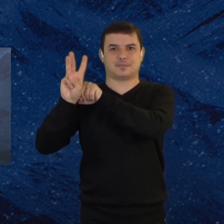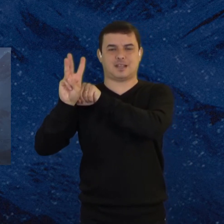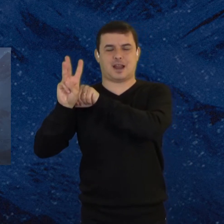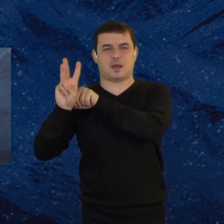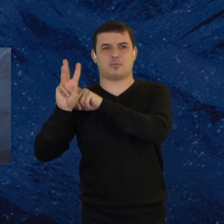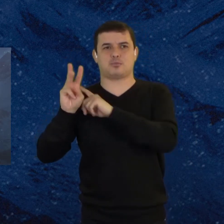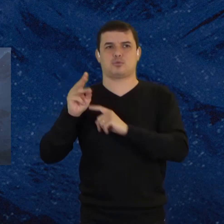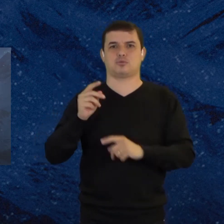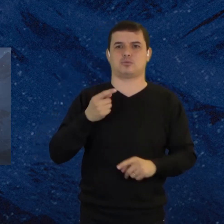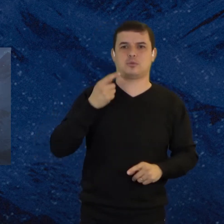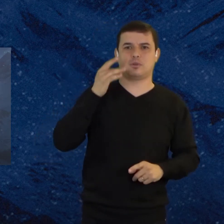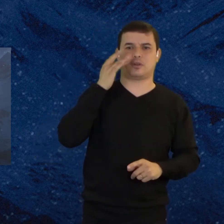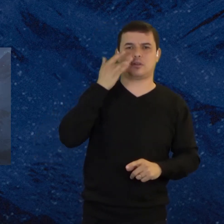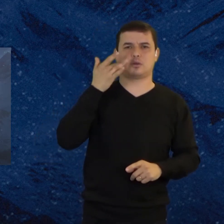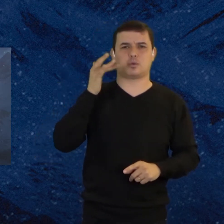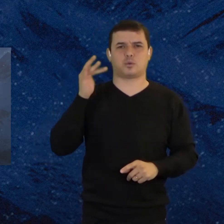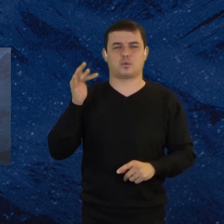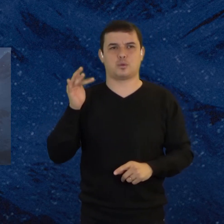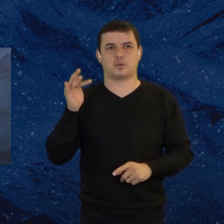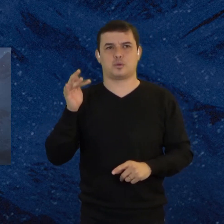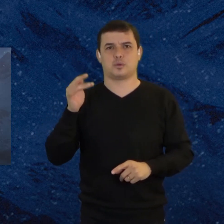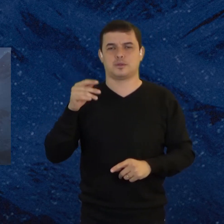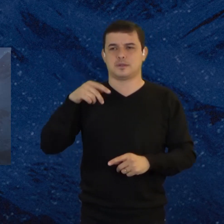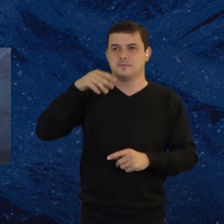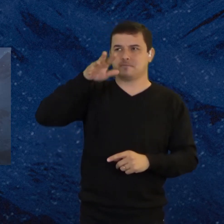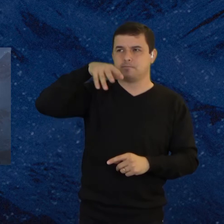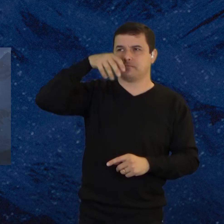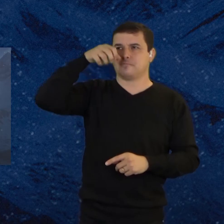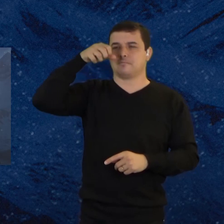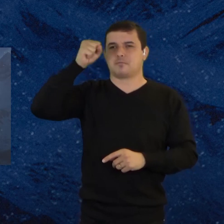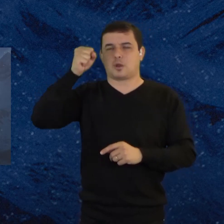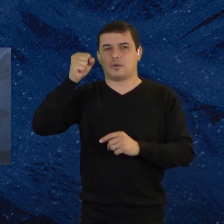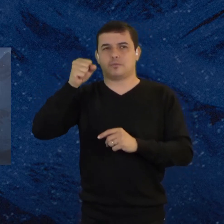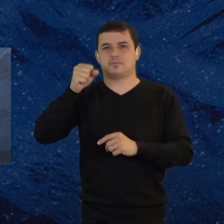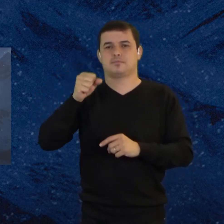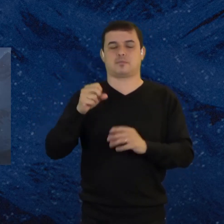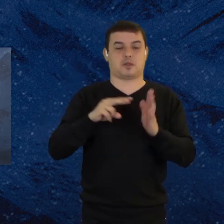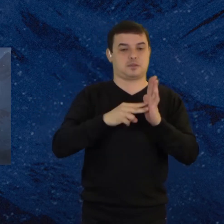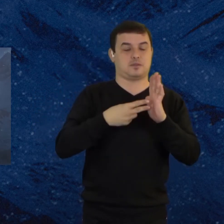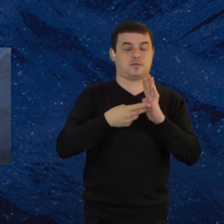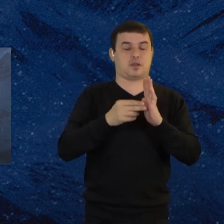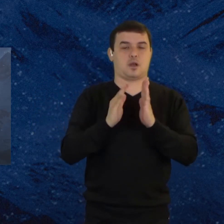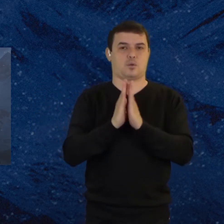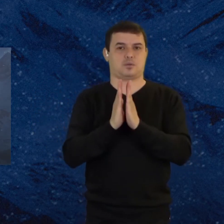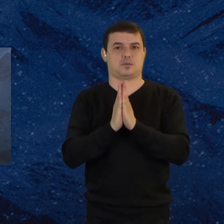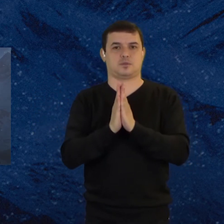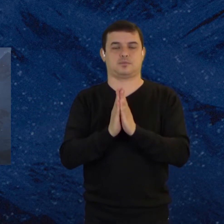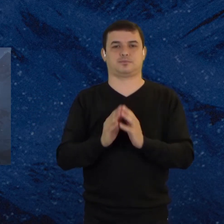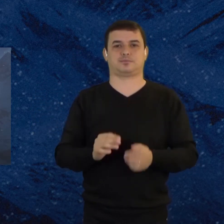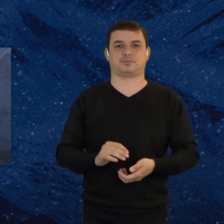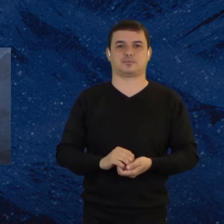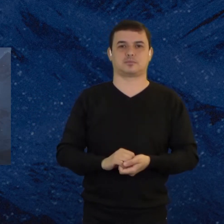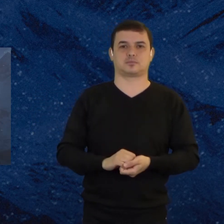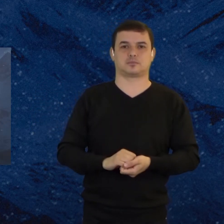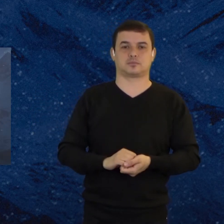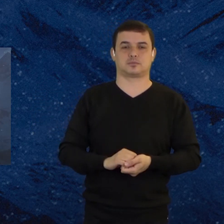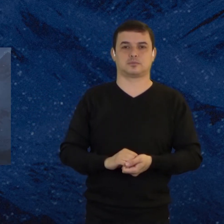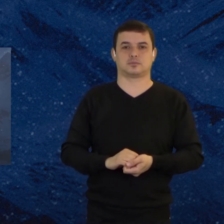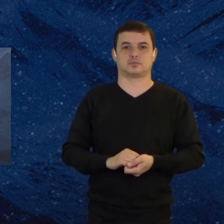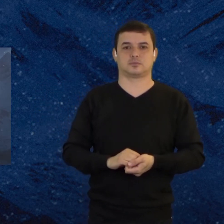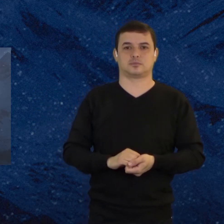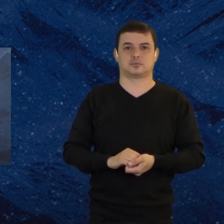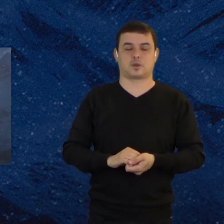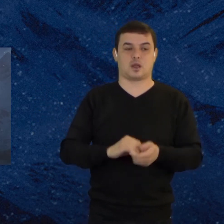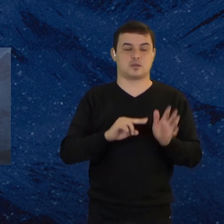de ouro, de incenso. Então nós temos ali três coisas importantes que têm relação com a nossa vida da